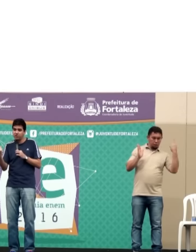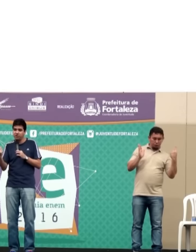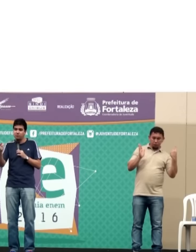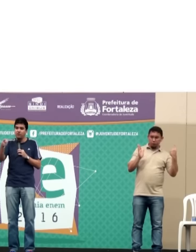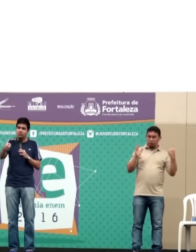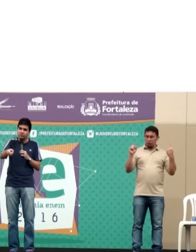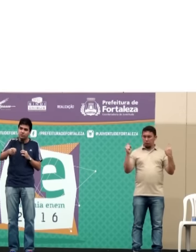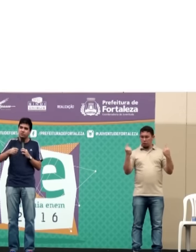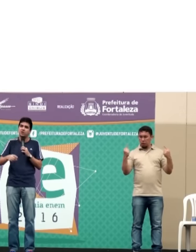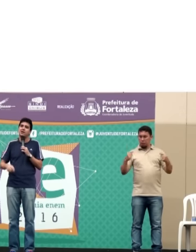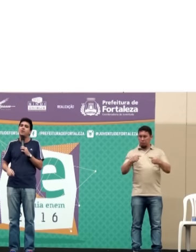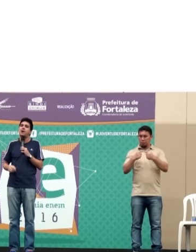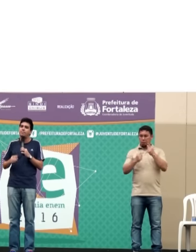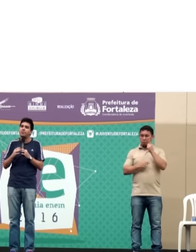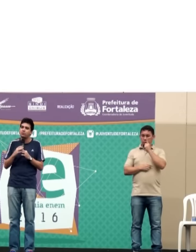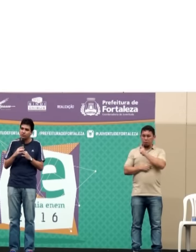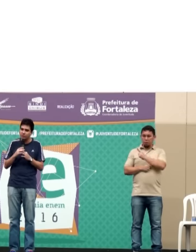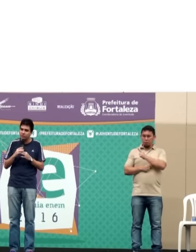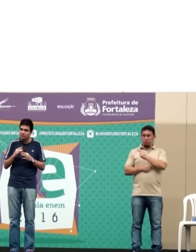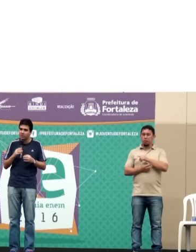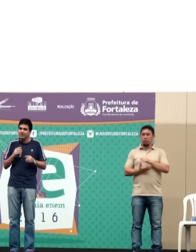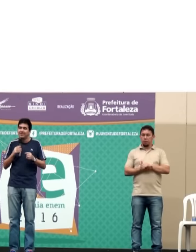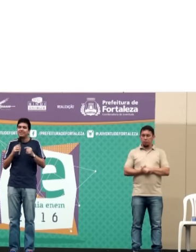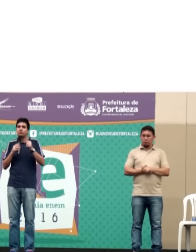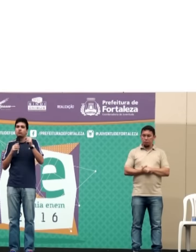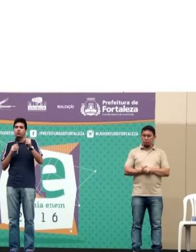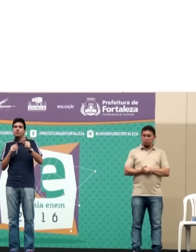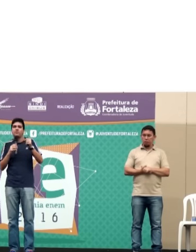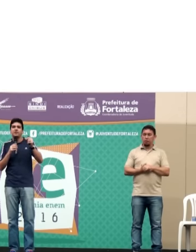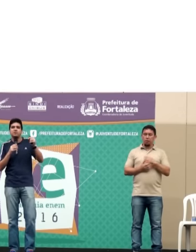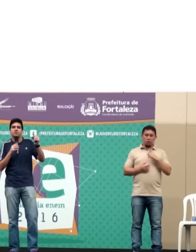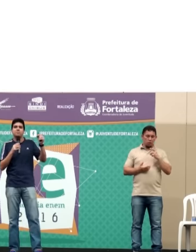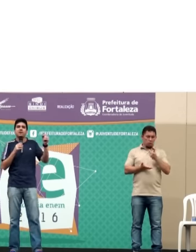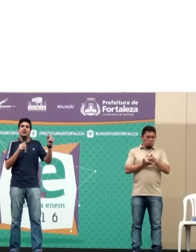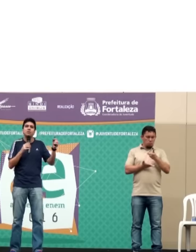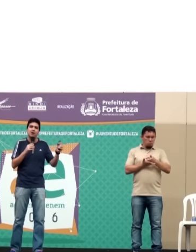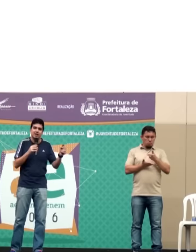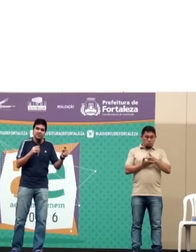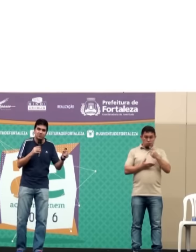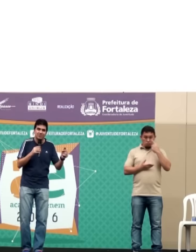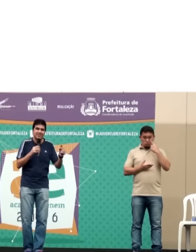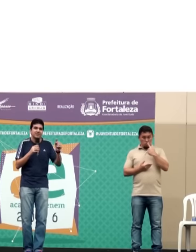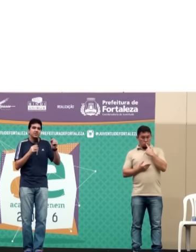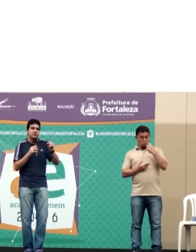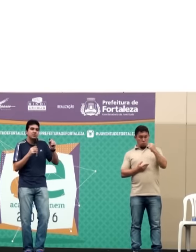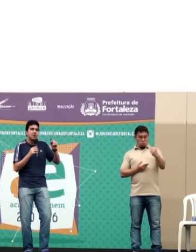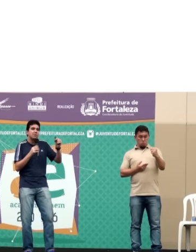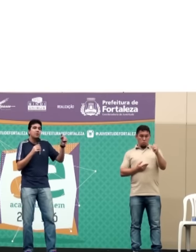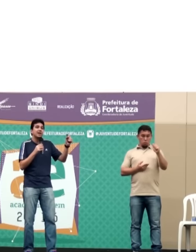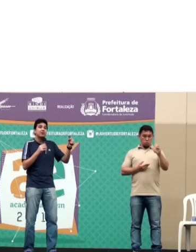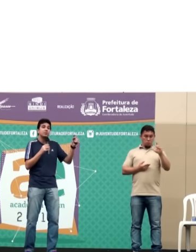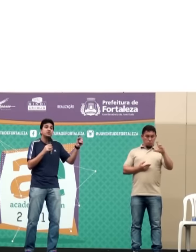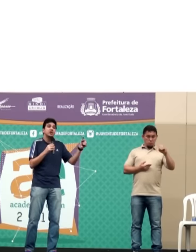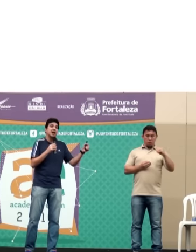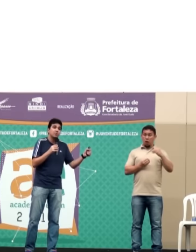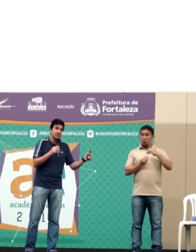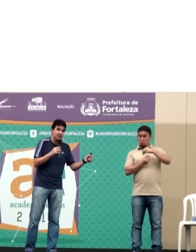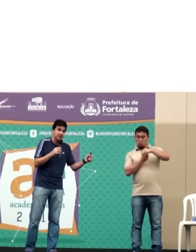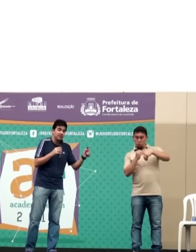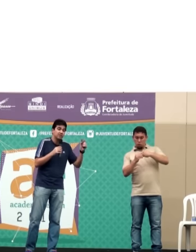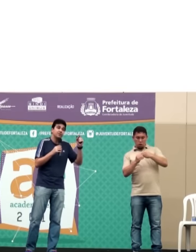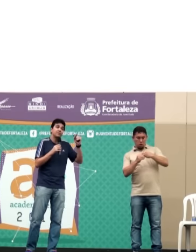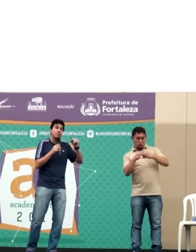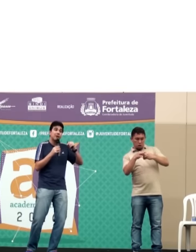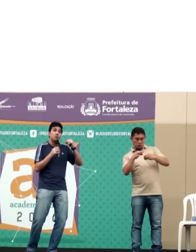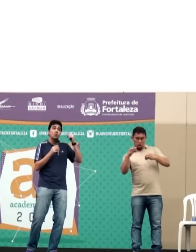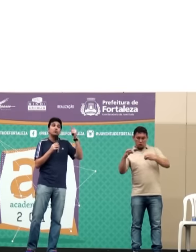e um oxigênio, eu consigo chegar no HPO2. Então, toda vida que você pegar um ácido e tirar uma molécula de